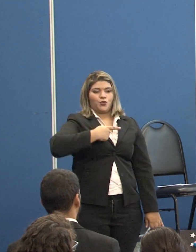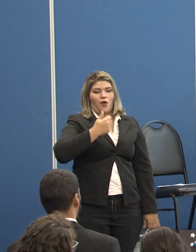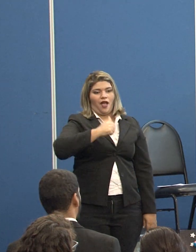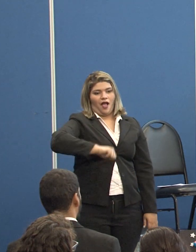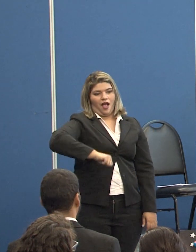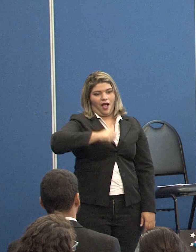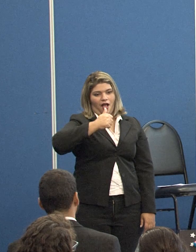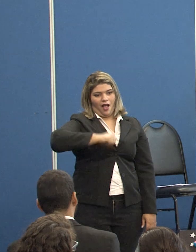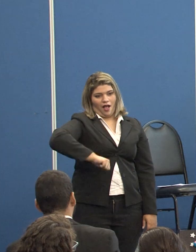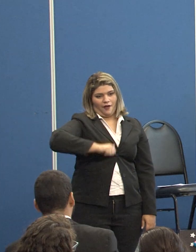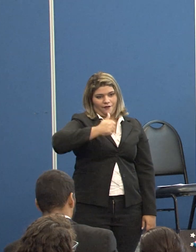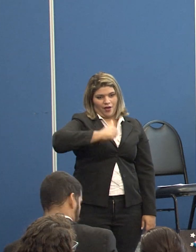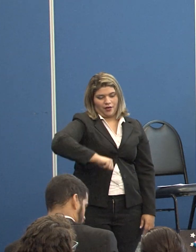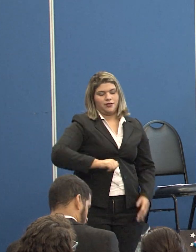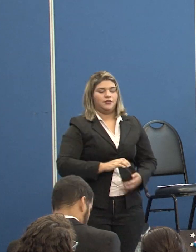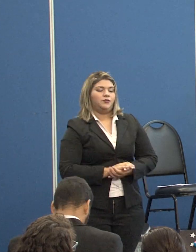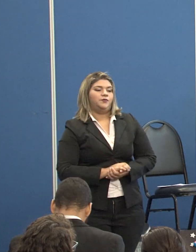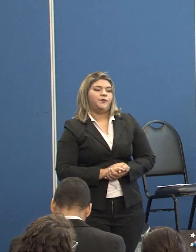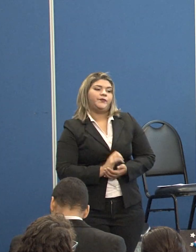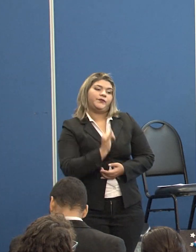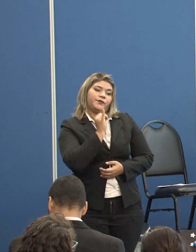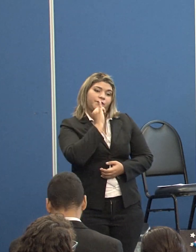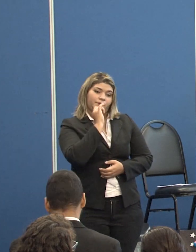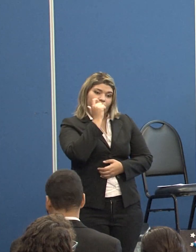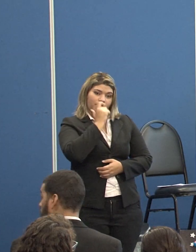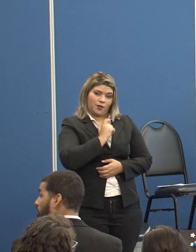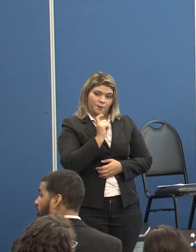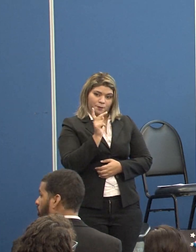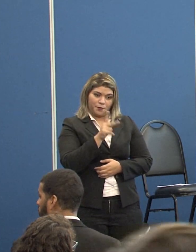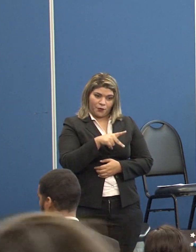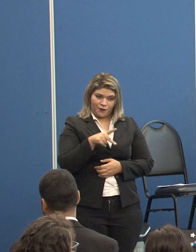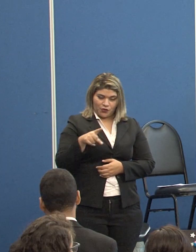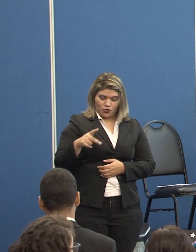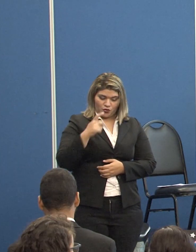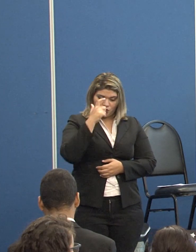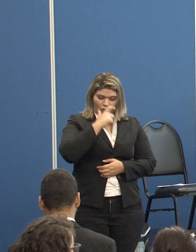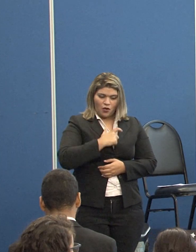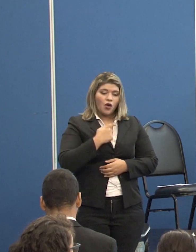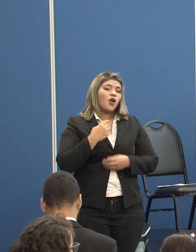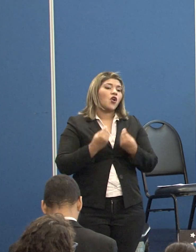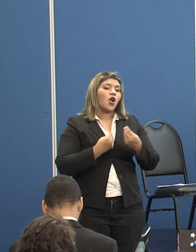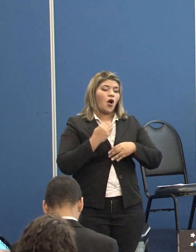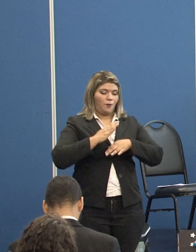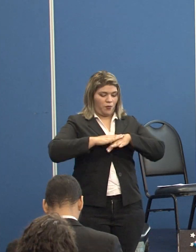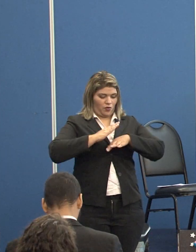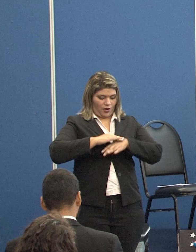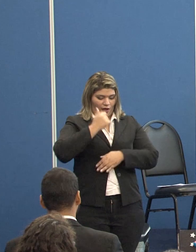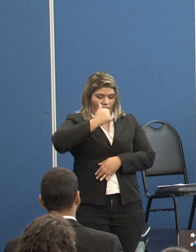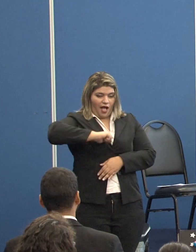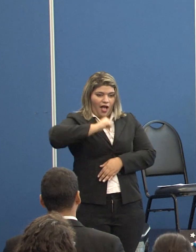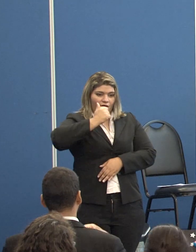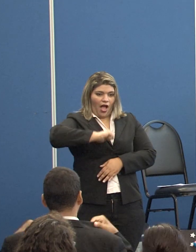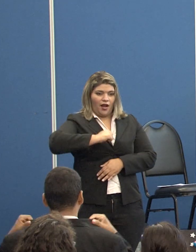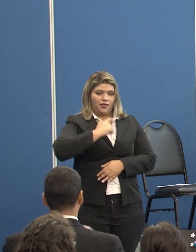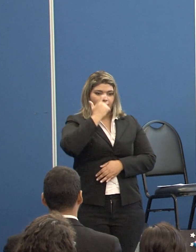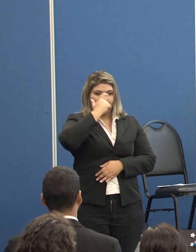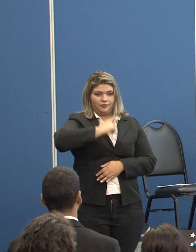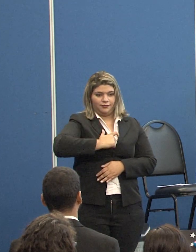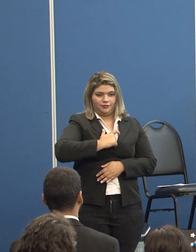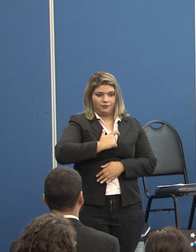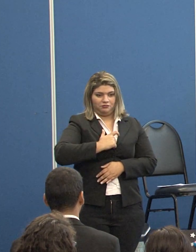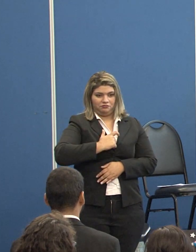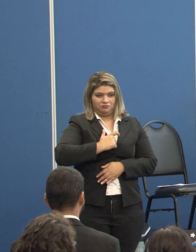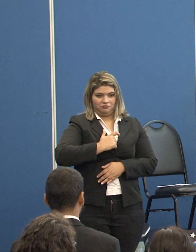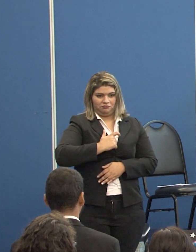Eu, professor, eu quanto docente, como eu avalio o processo que eu desenvolvo com os meus alunos dentro de sala de aula? É através das notas